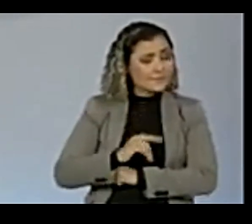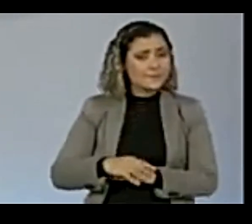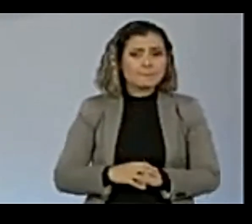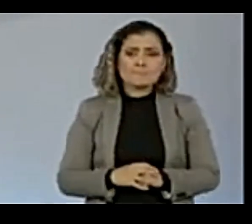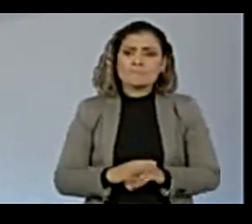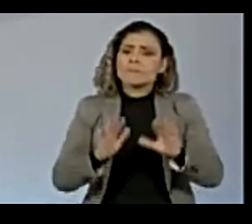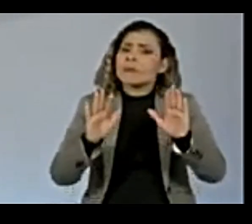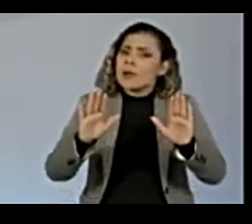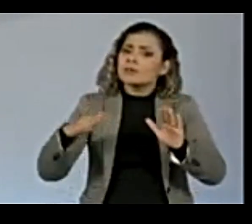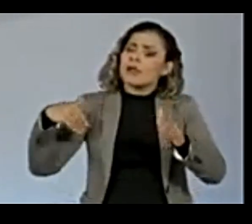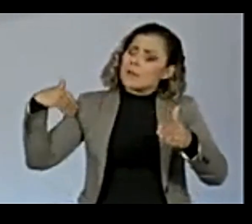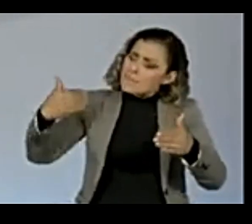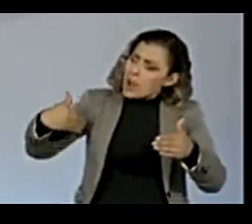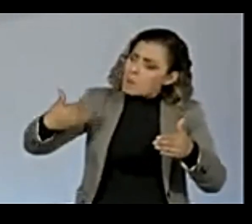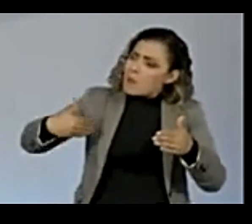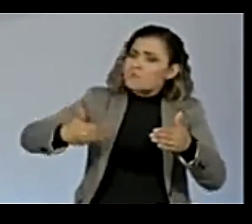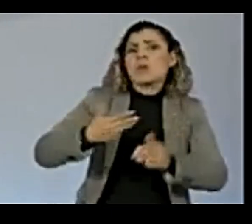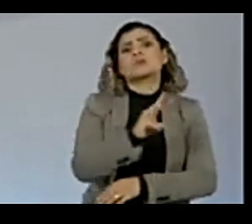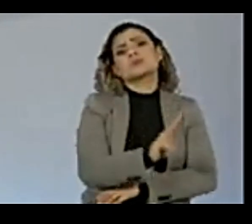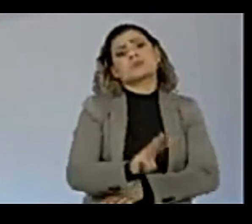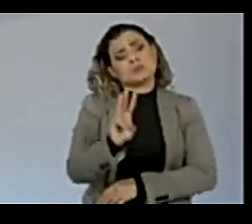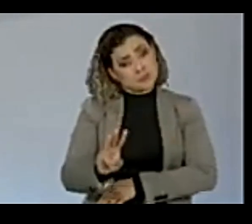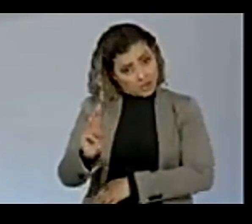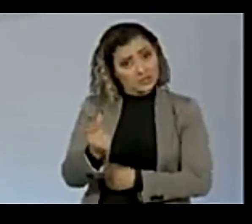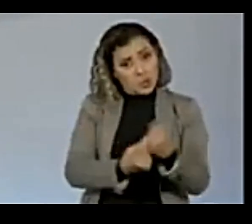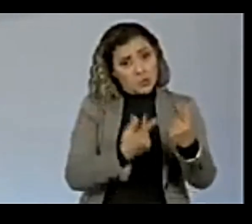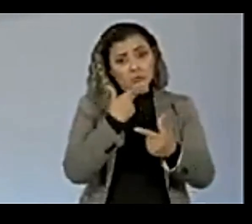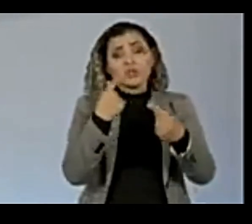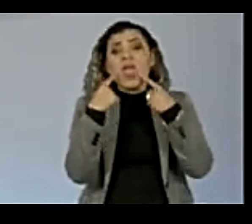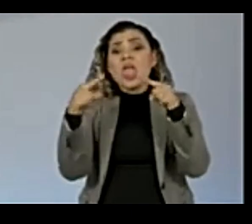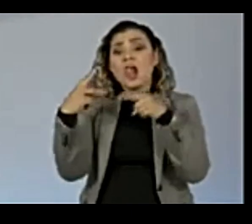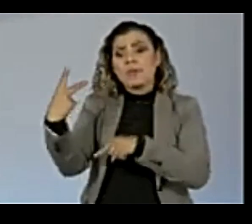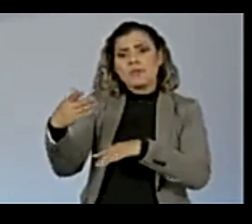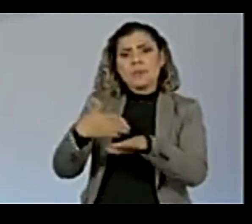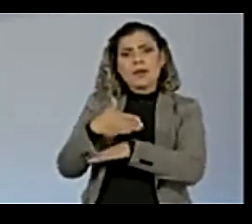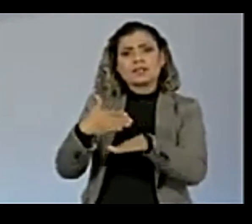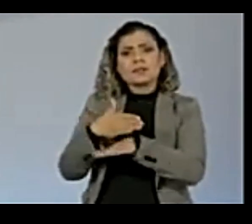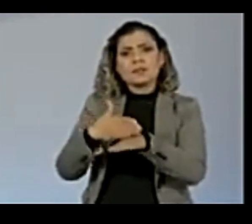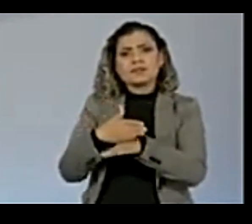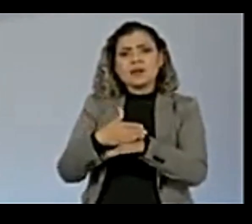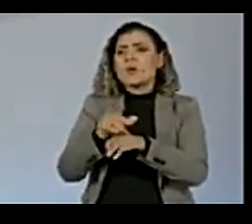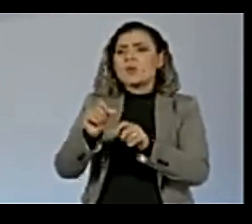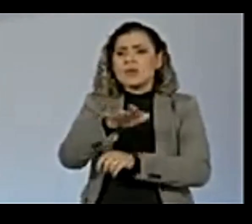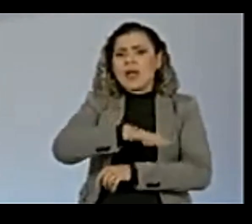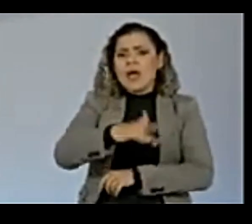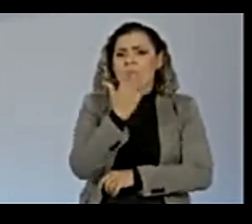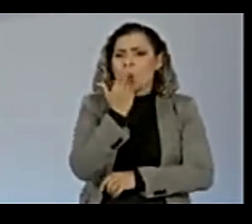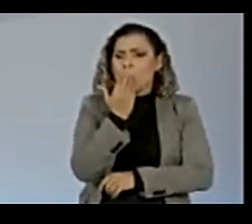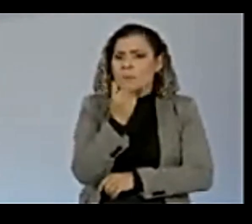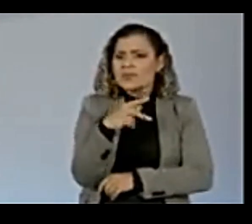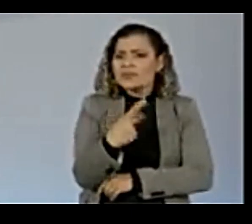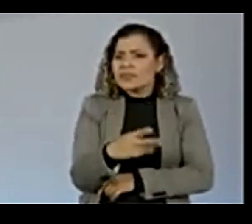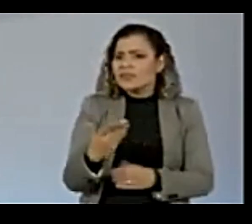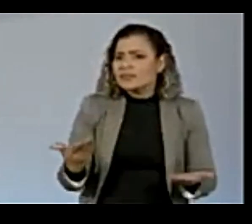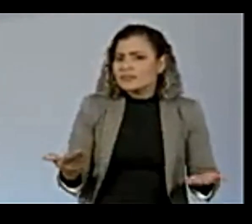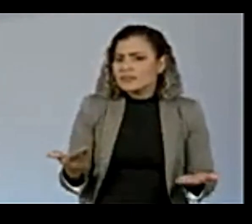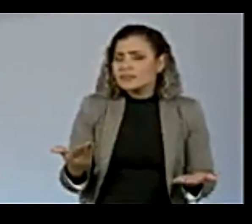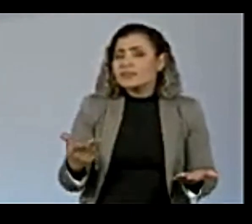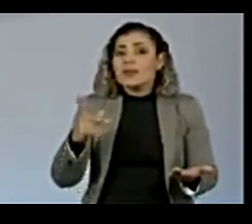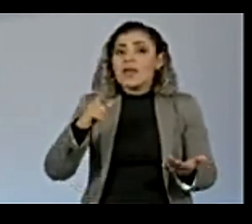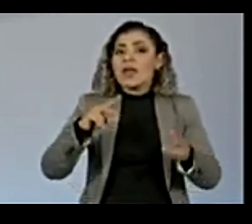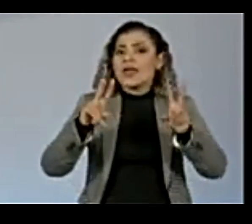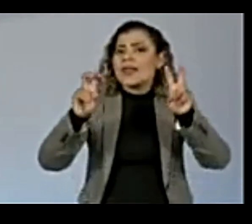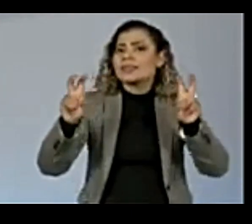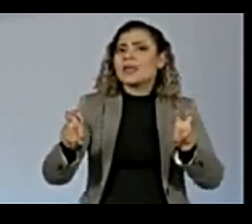Dias depois, alguns sites questionaram a sua participação numa feira do setor alimentício como atração do